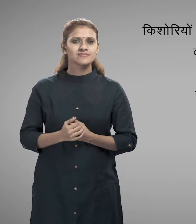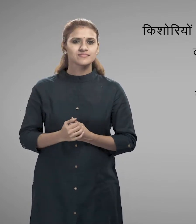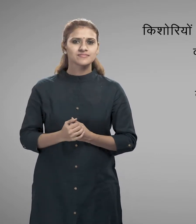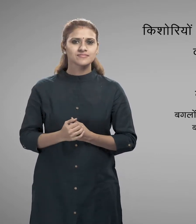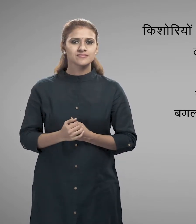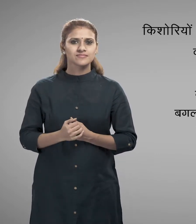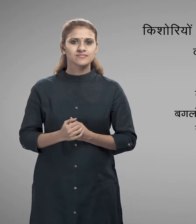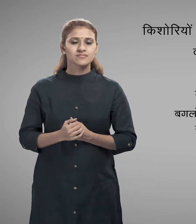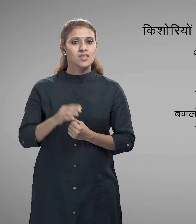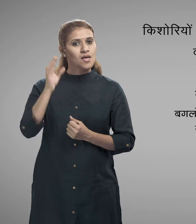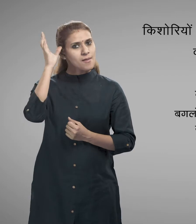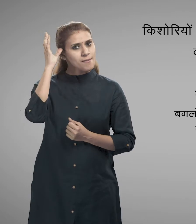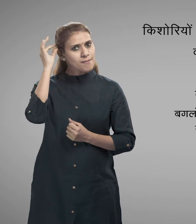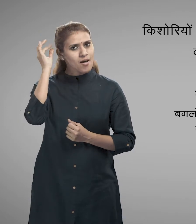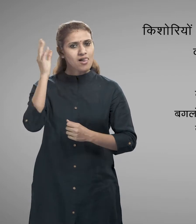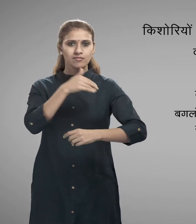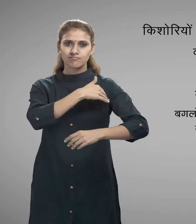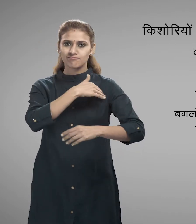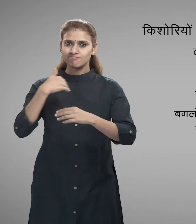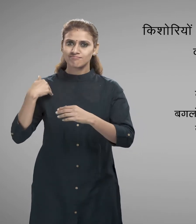बगलों जननांगों पर बाल आना,